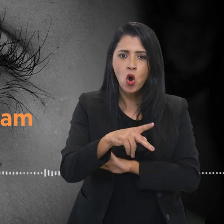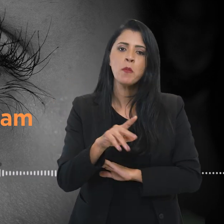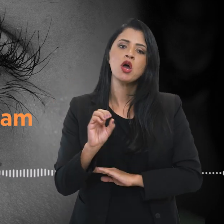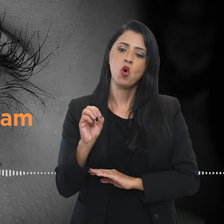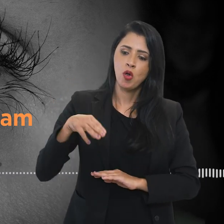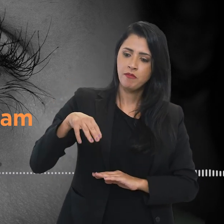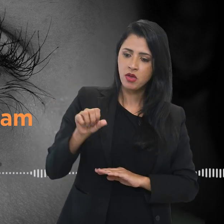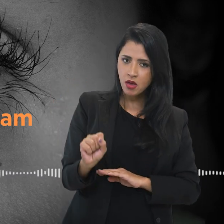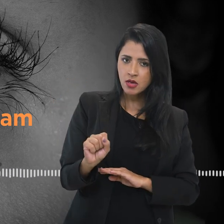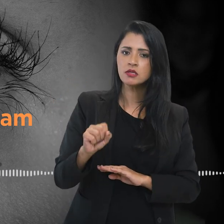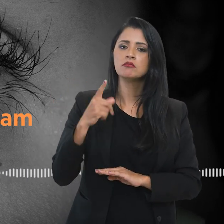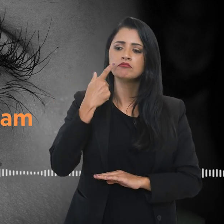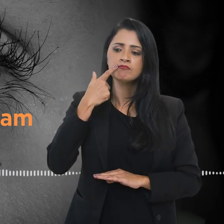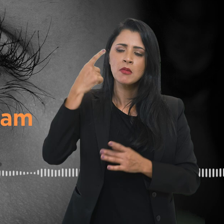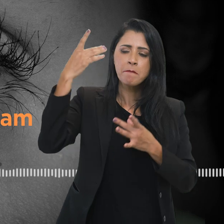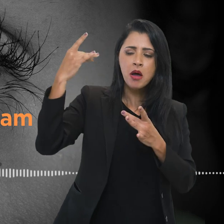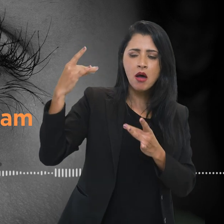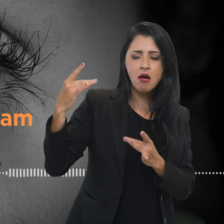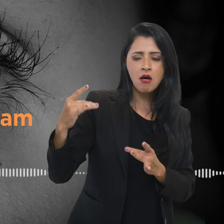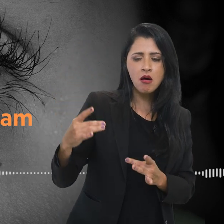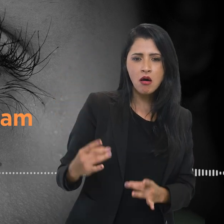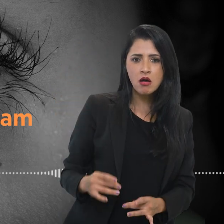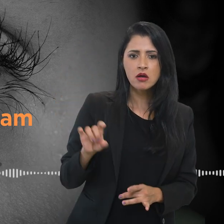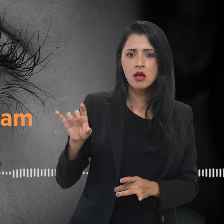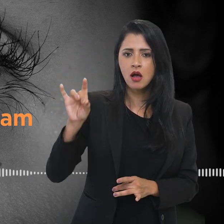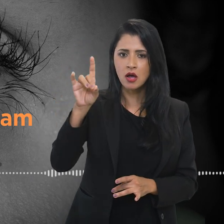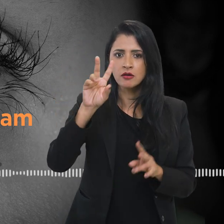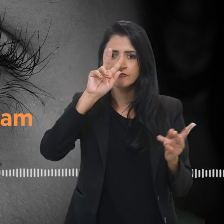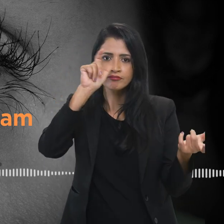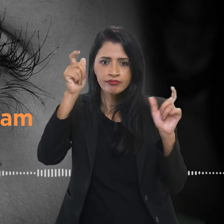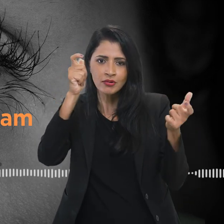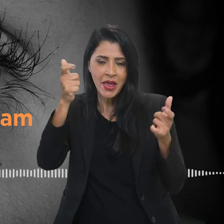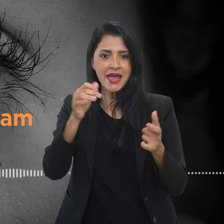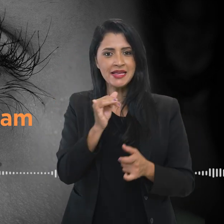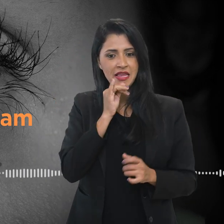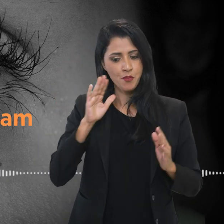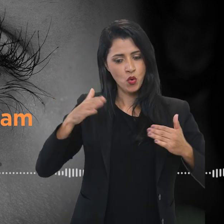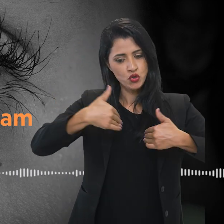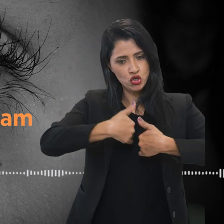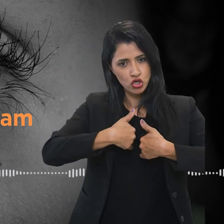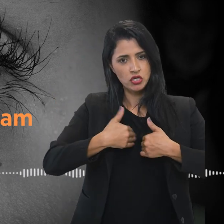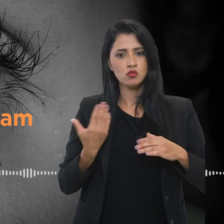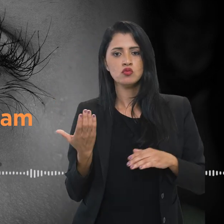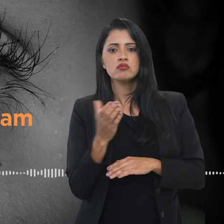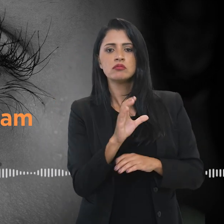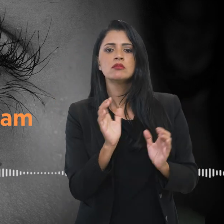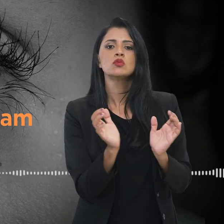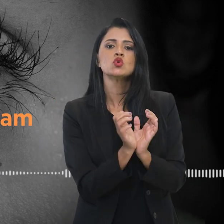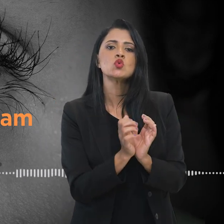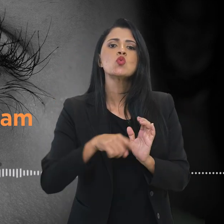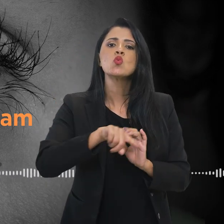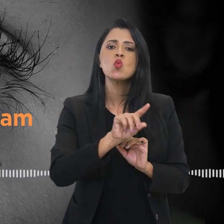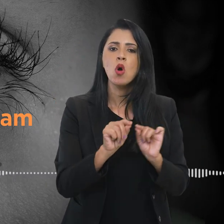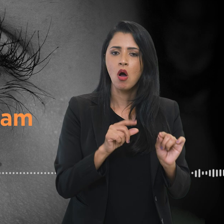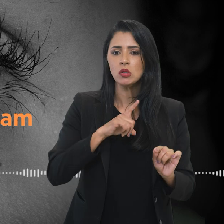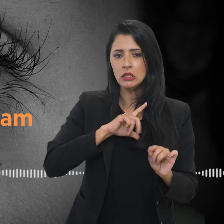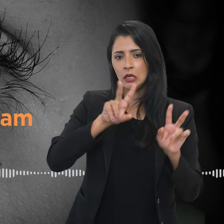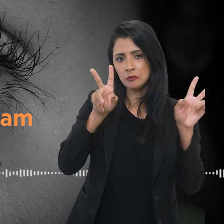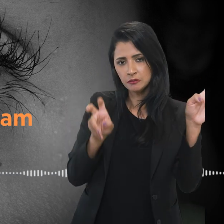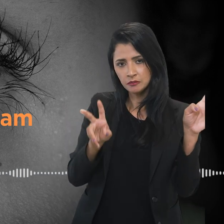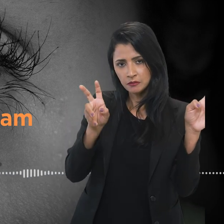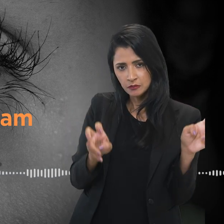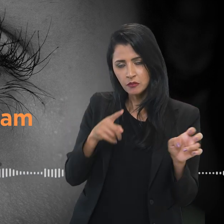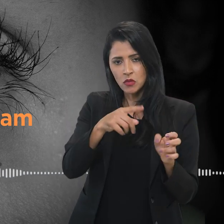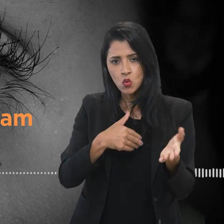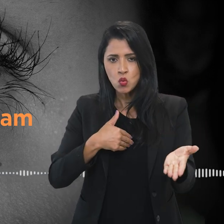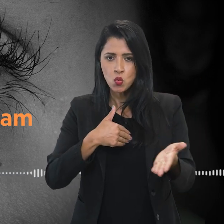neurodivergência seria pegar as diretrizes da Organização Mundial da Saúde e destrinchar cada transtorno. O autismo, por exemplo, está